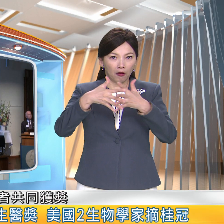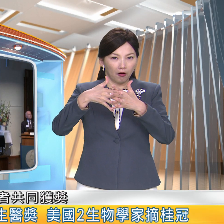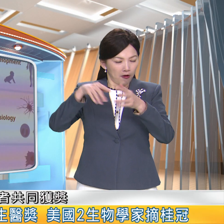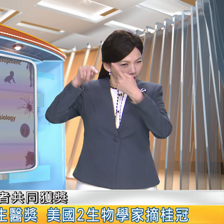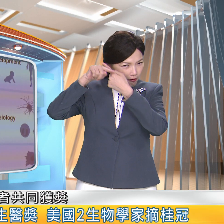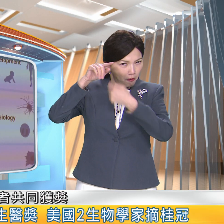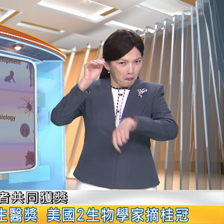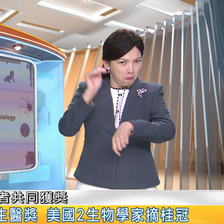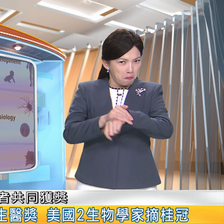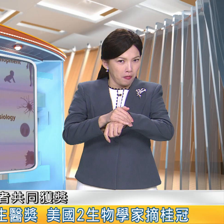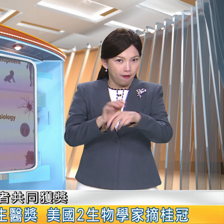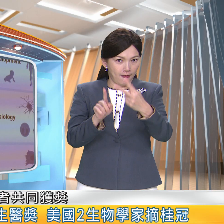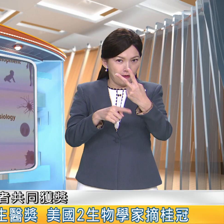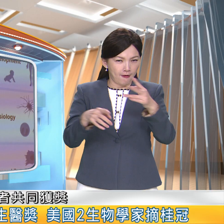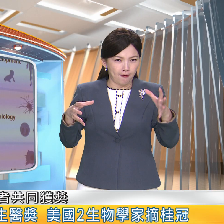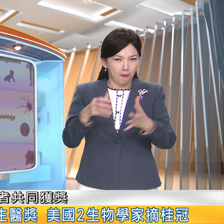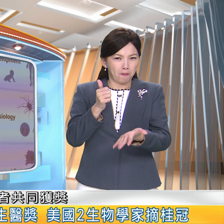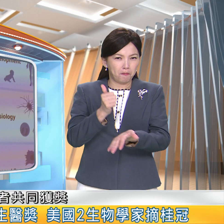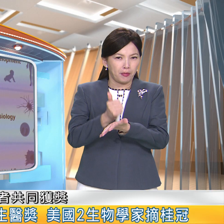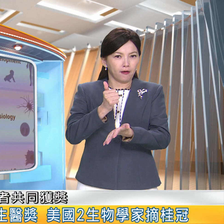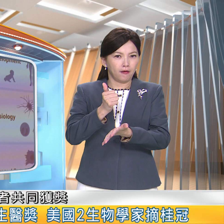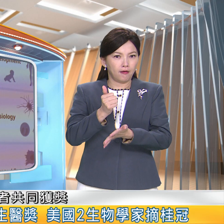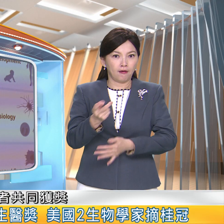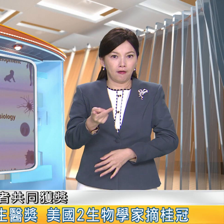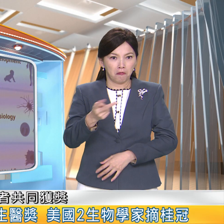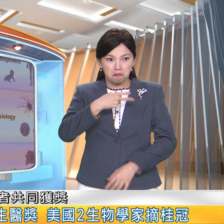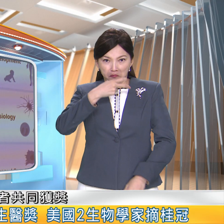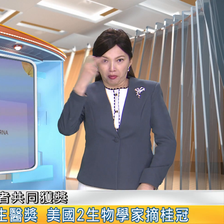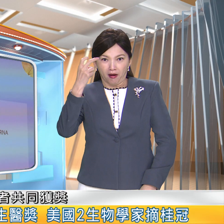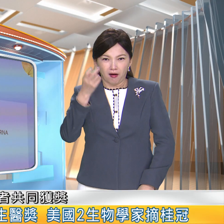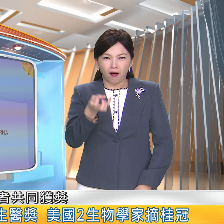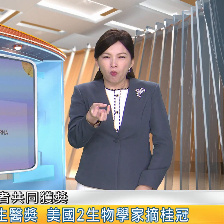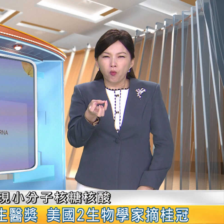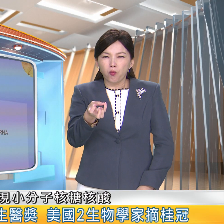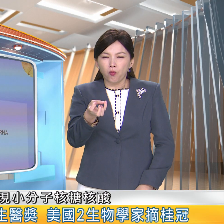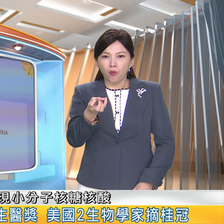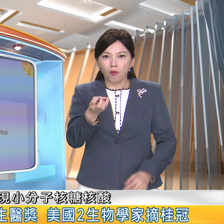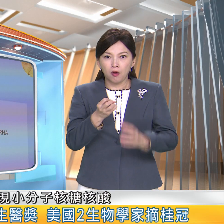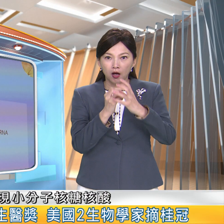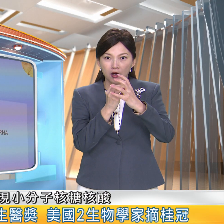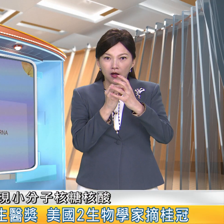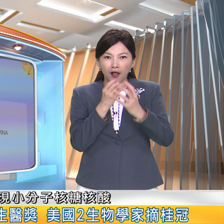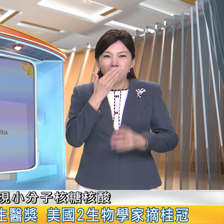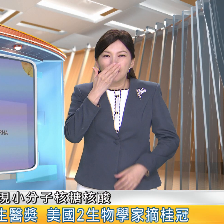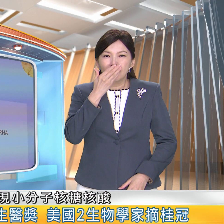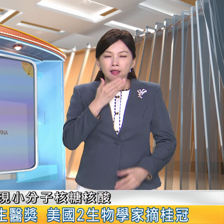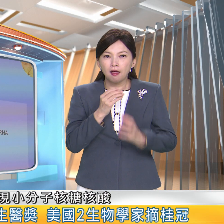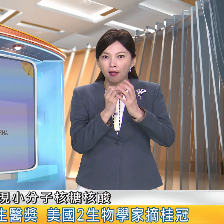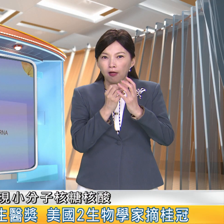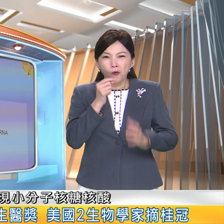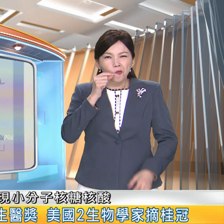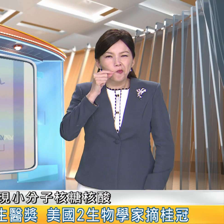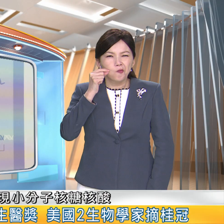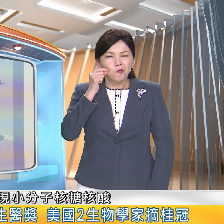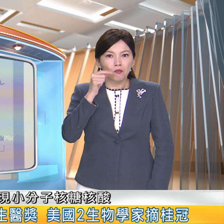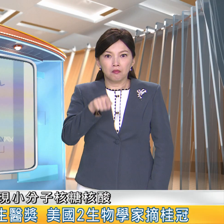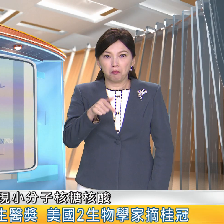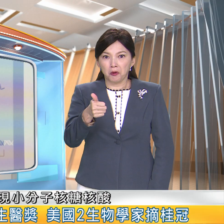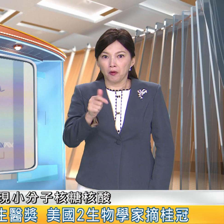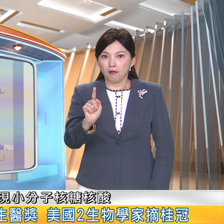美国学者共同获奖，以表彰他们发现小分子核糖核酸与